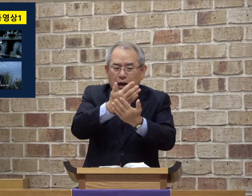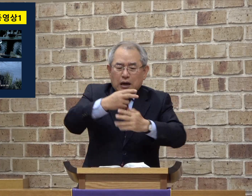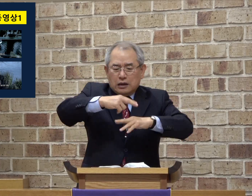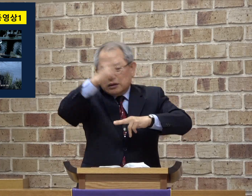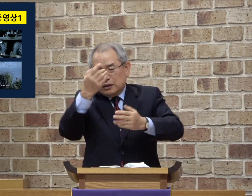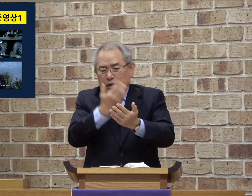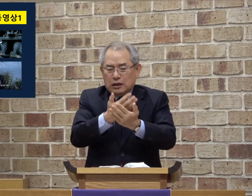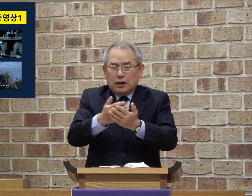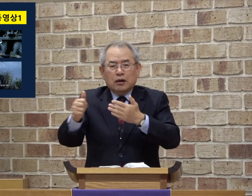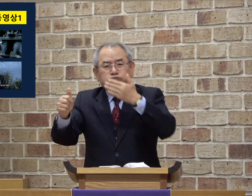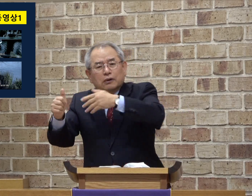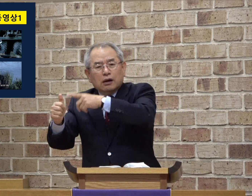전에 영화에서도 봤었어요.